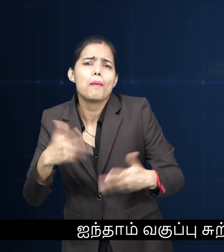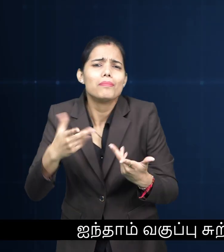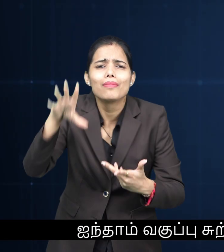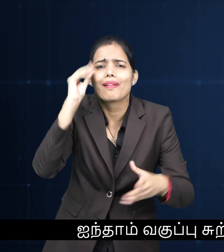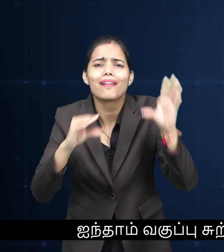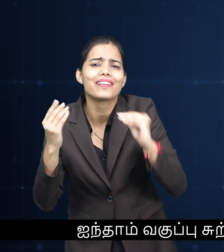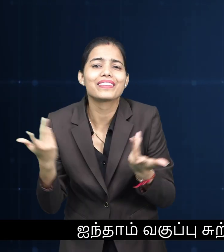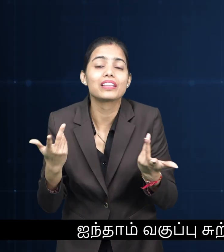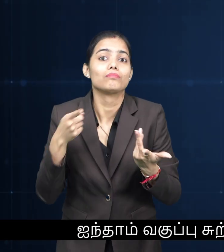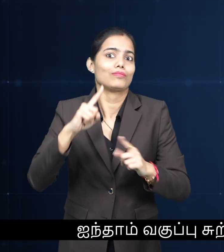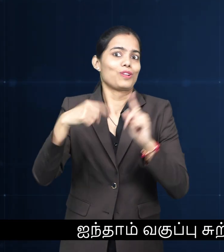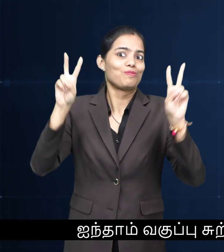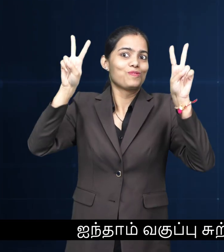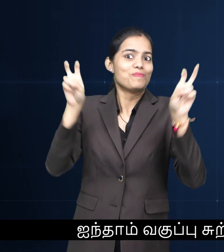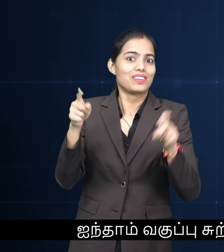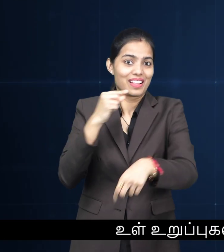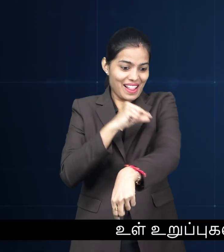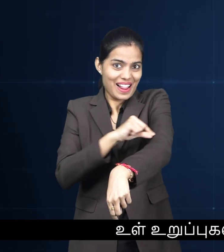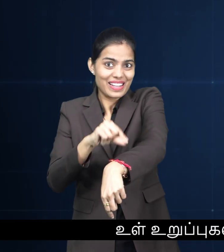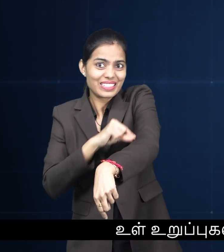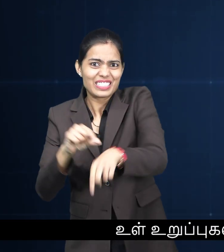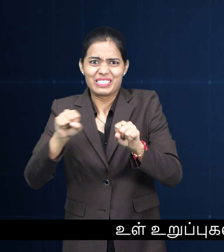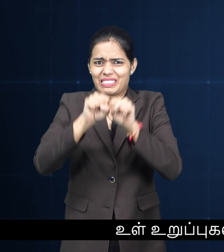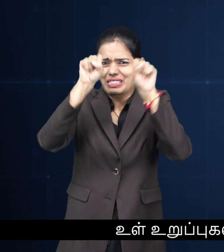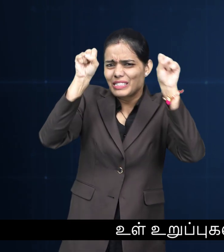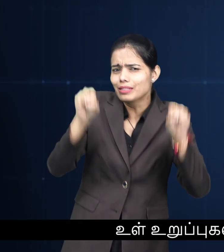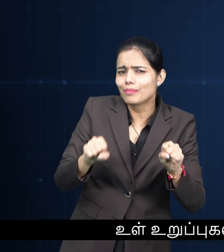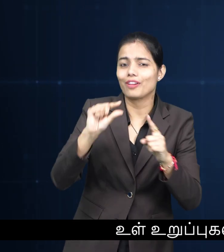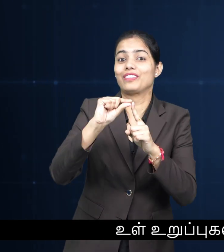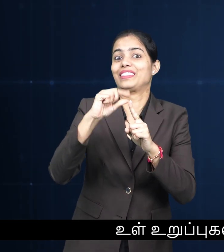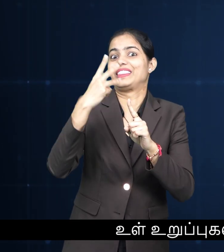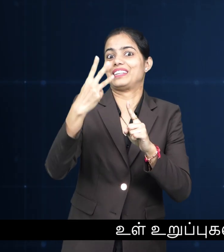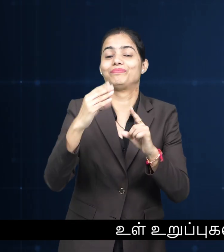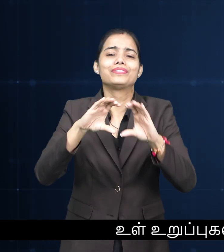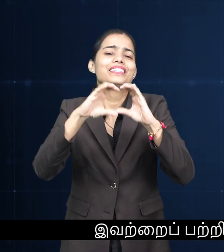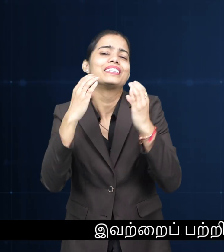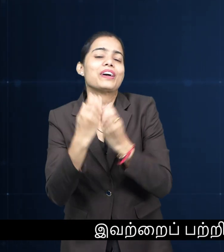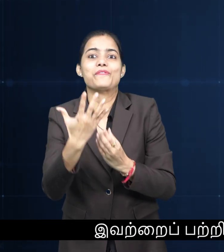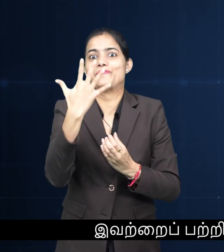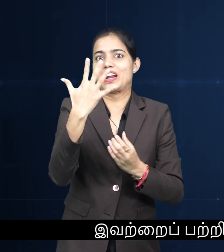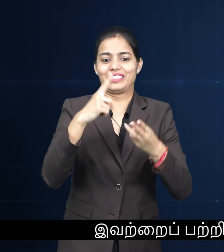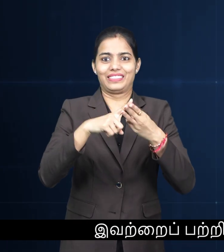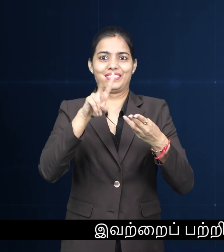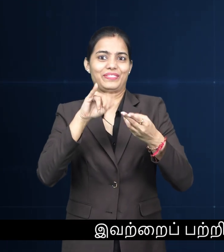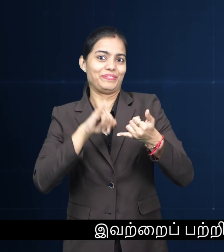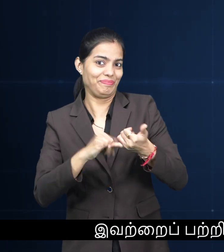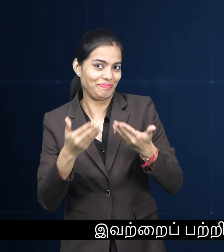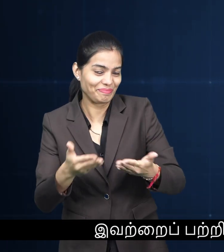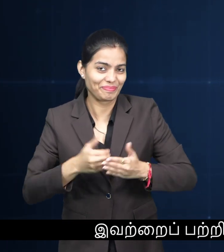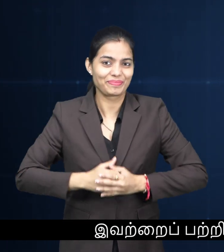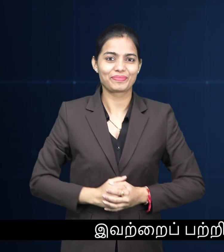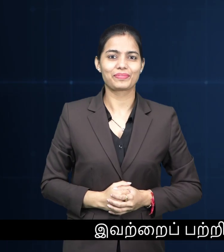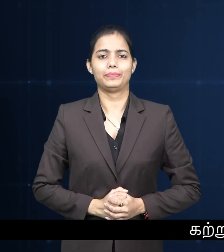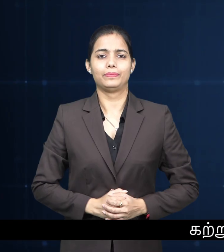5ஆம் வகுப்பு சுற்றுச்சூழல் அறிவியல் பாடத்தின் உள்ளுறுப்புகள் அமைப்புகள் பகுதி 3 இவற்றை பற்றி மேலும்